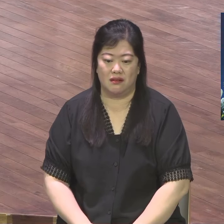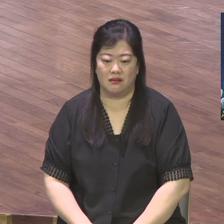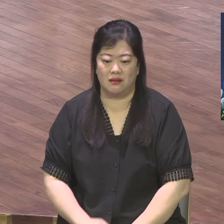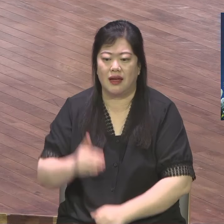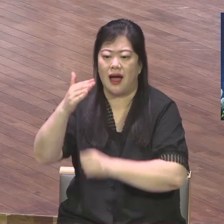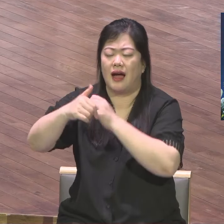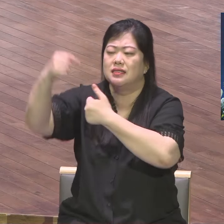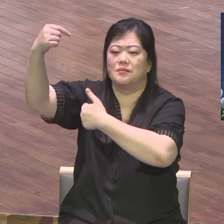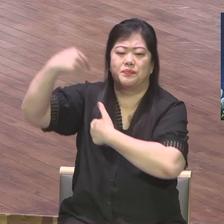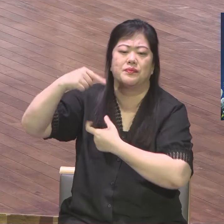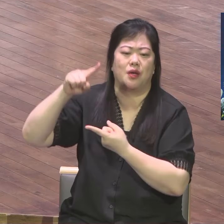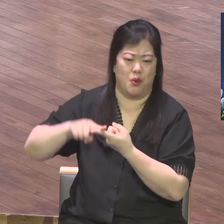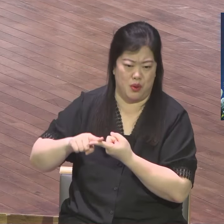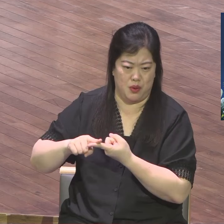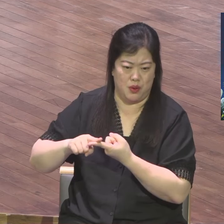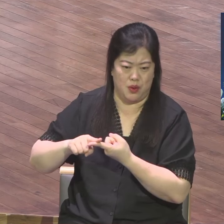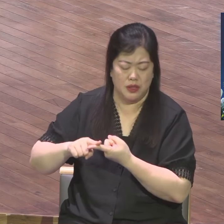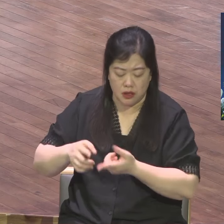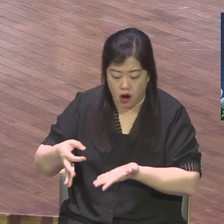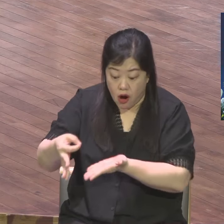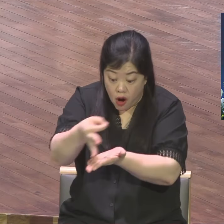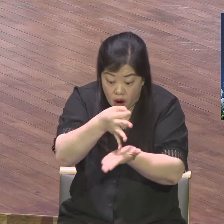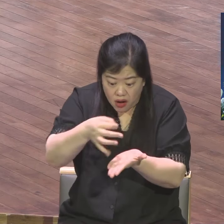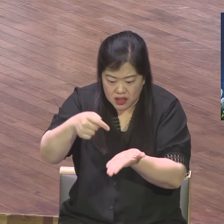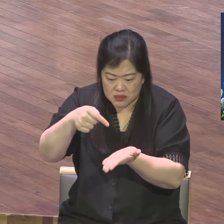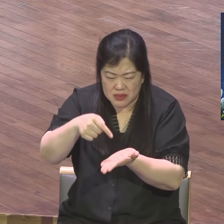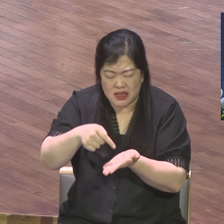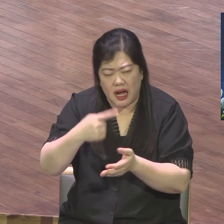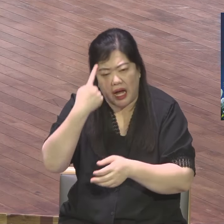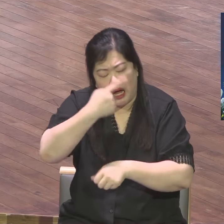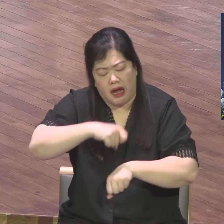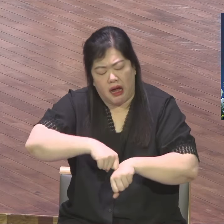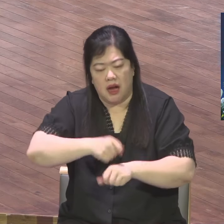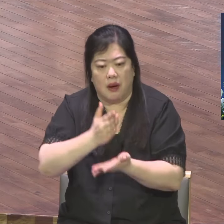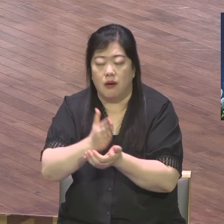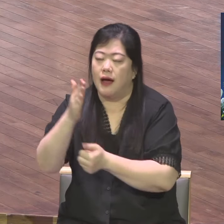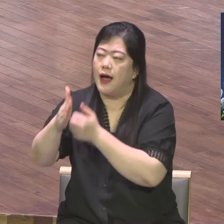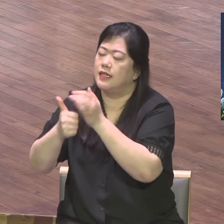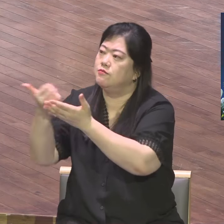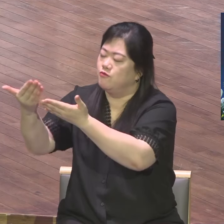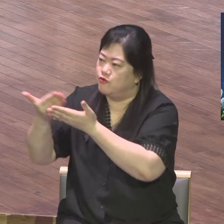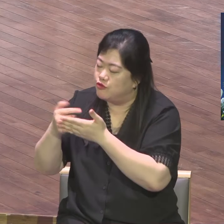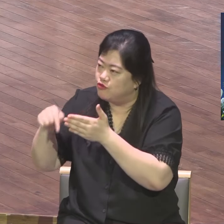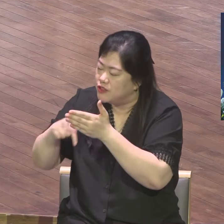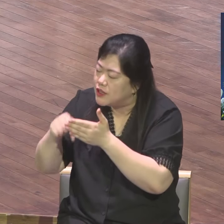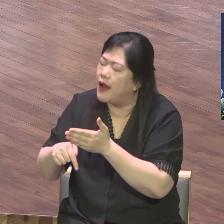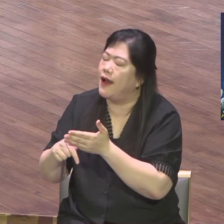성경적 헌신관이 세팅되어 있는 이들에게 하나님이 넘치는 축복을